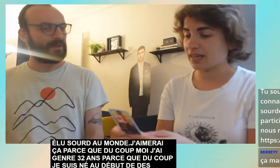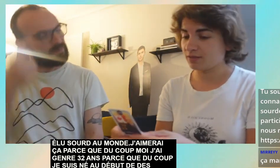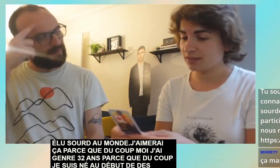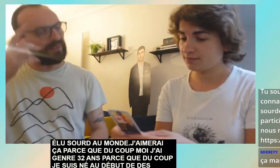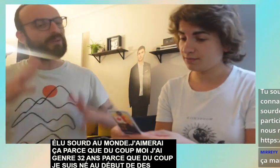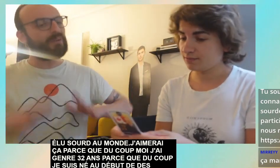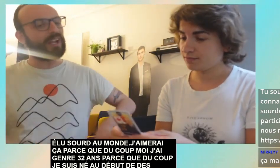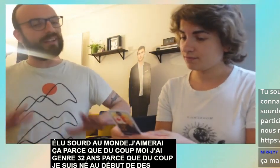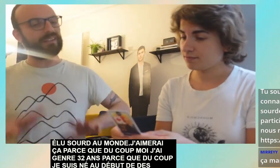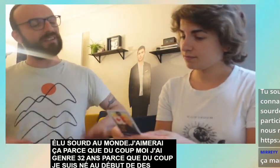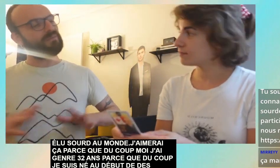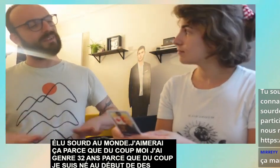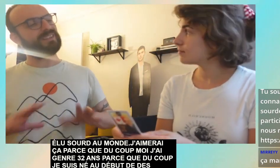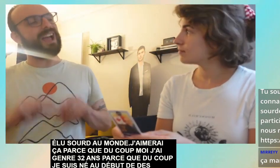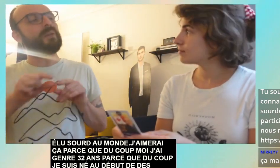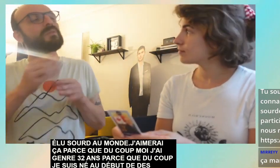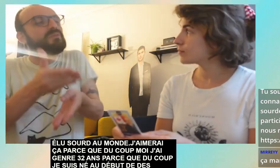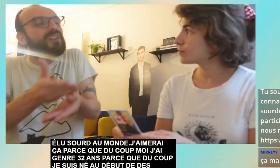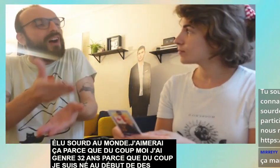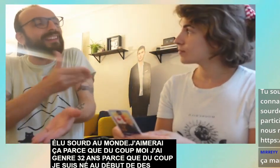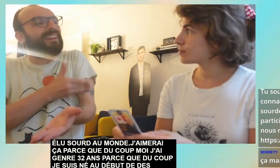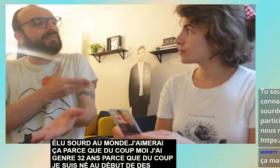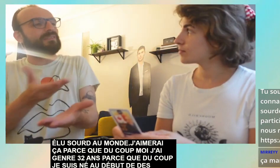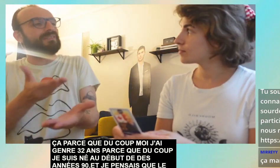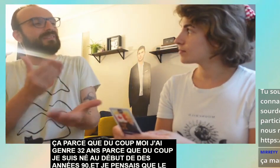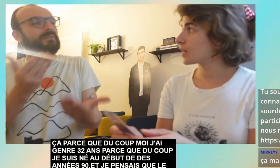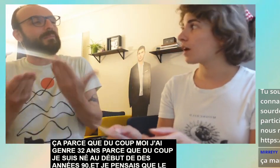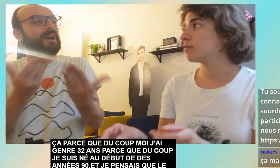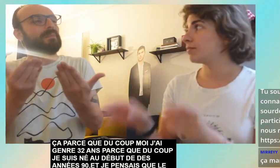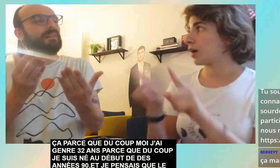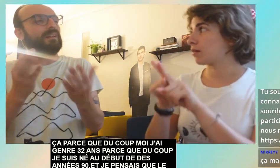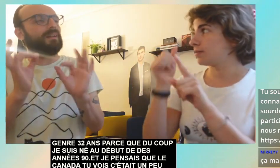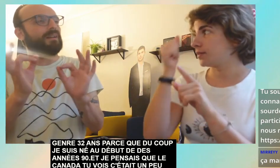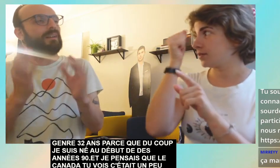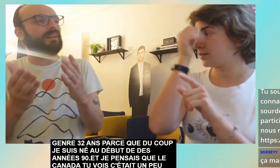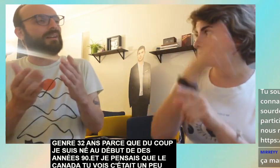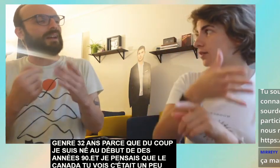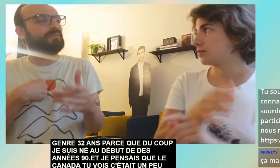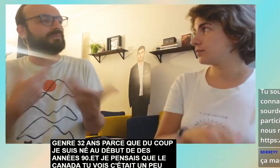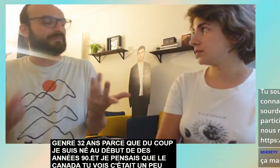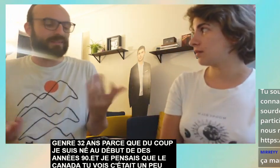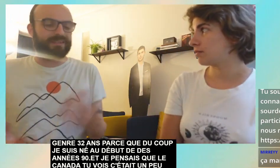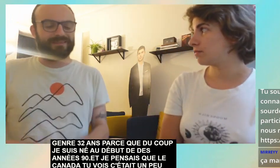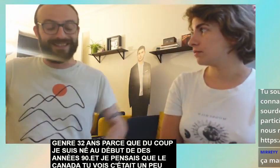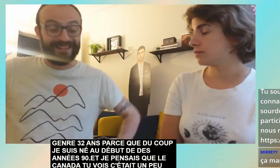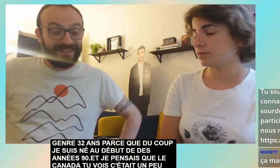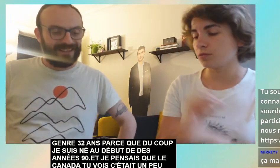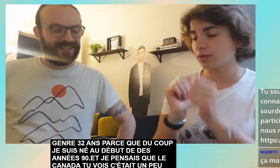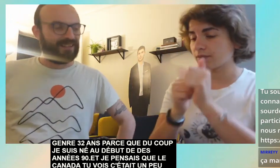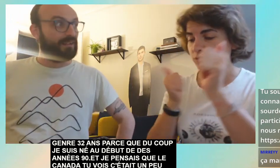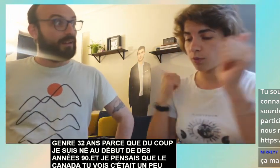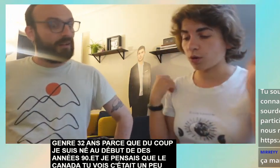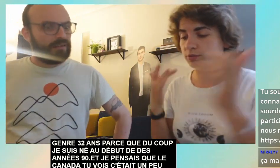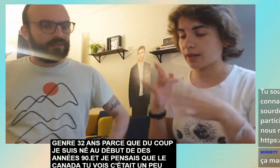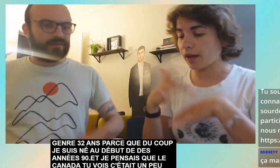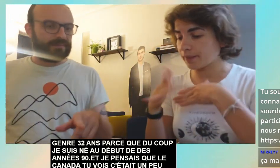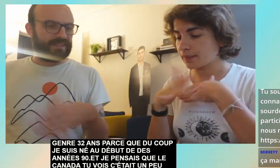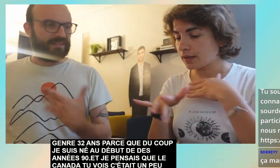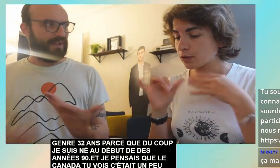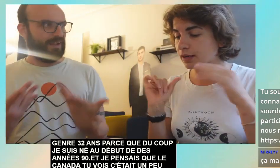Bah je oui. pensais que le Canada, tu vois, c'était un peu plus en avance Ah par oui, rapport bah, à nous. Voilà. nous, on est vachement en retard. Mais c'est déjà. Et là,